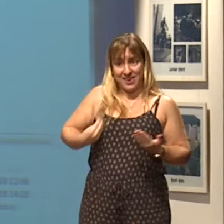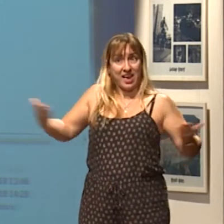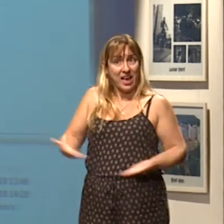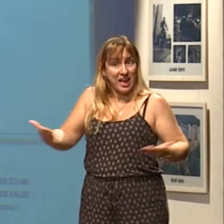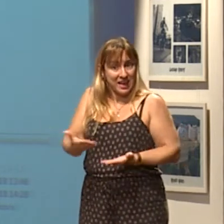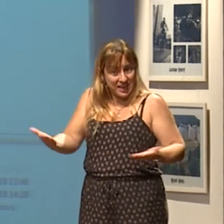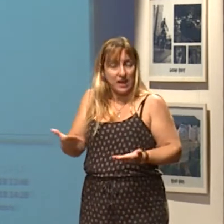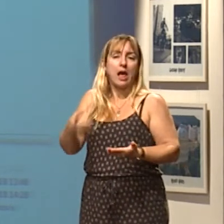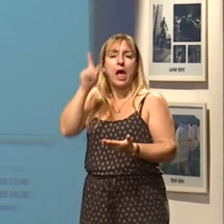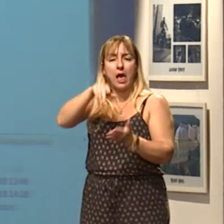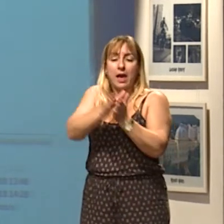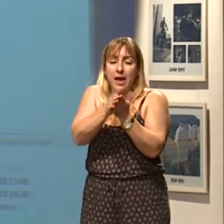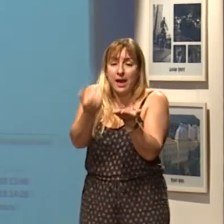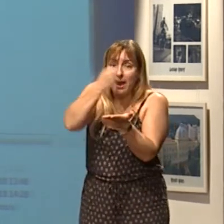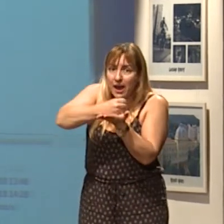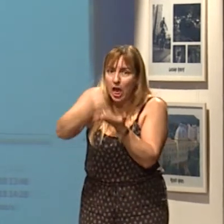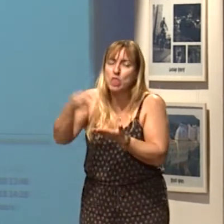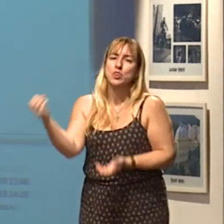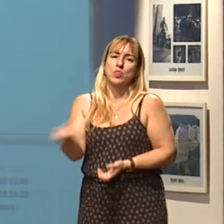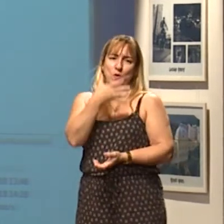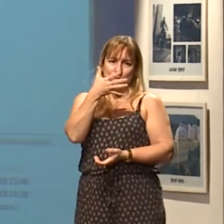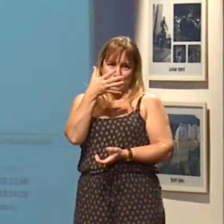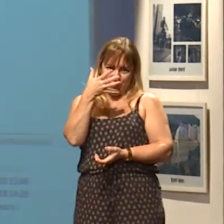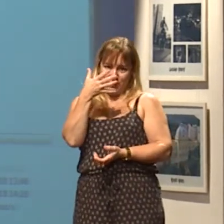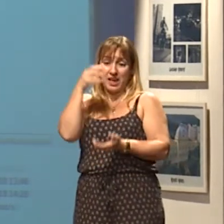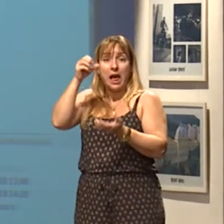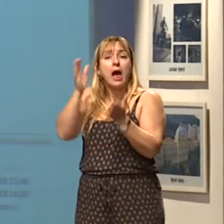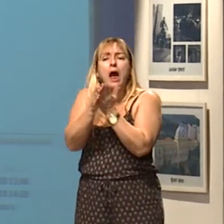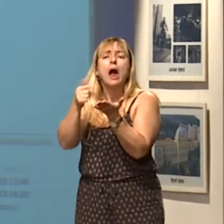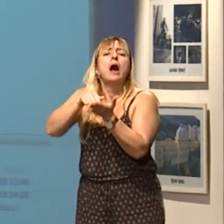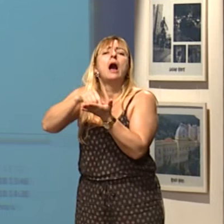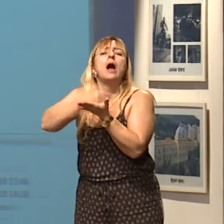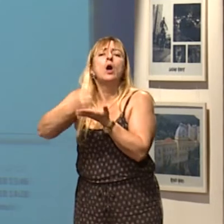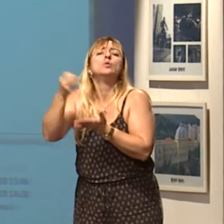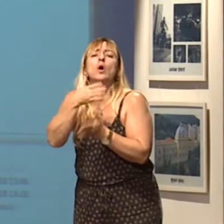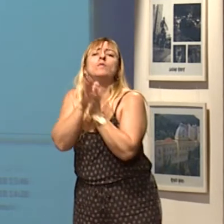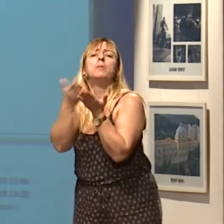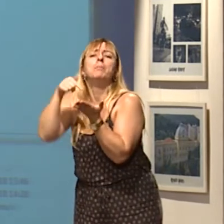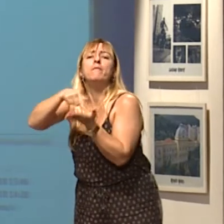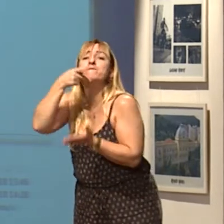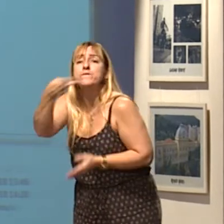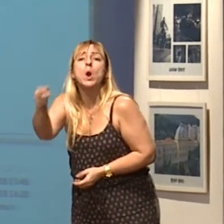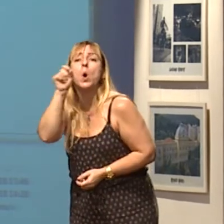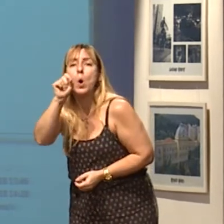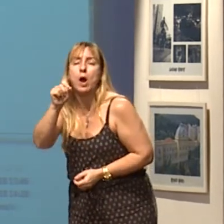eram extremamente submissas. E atualmente, no Novo, nós estamos no Novo Testamento. E ele fala o